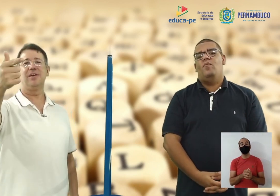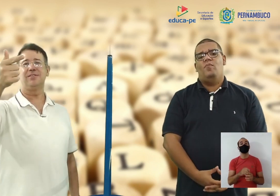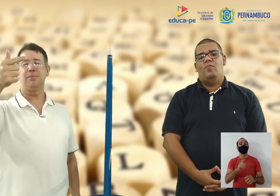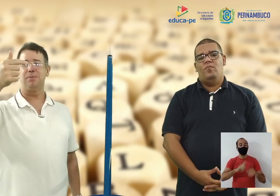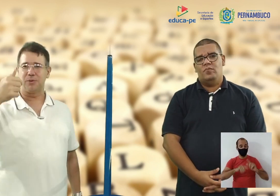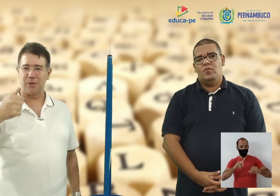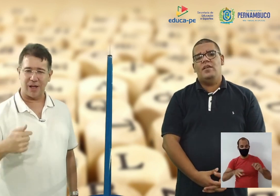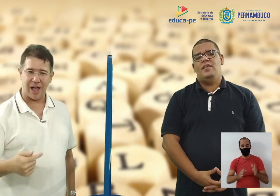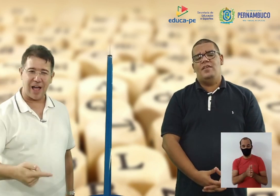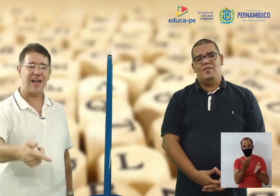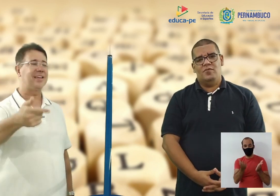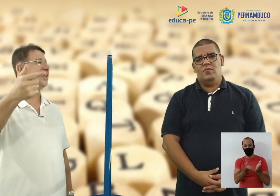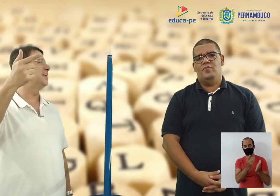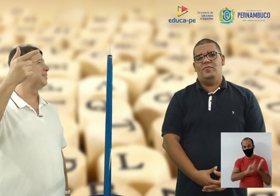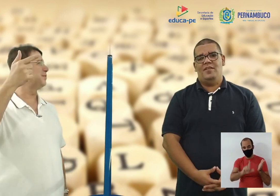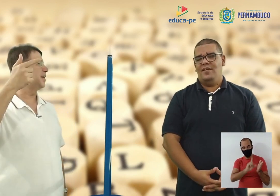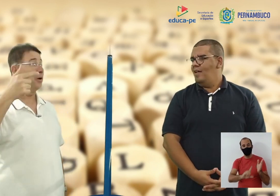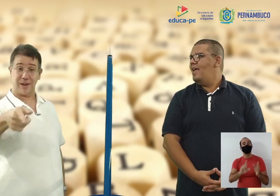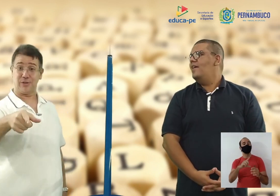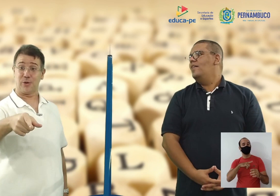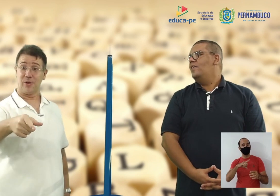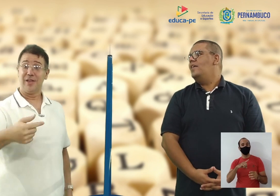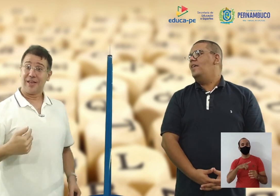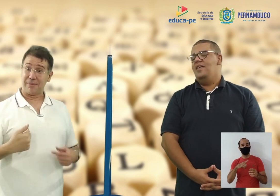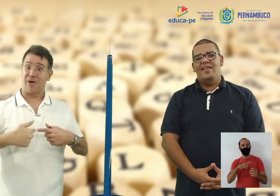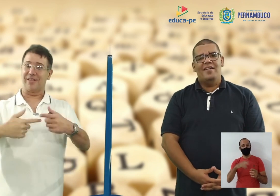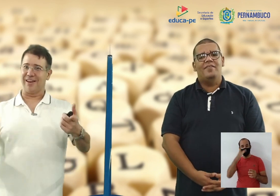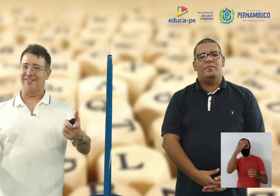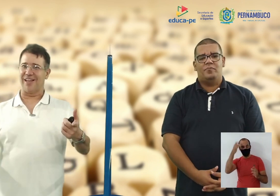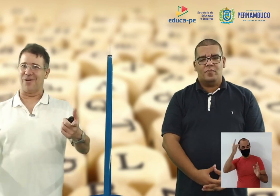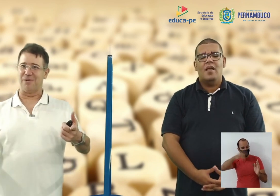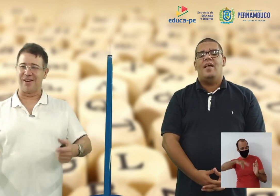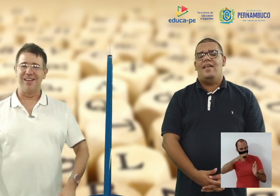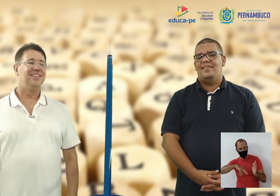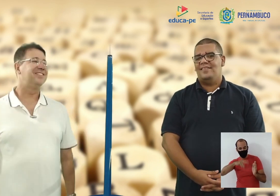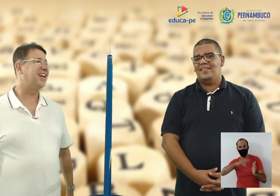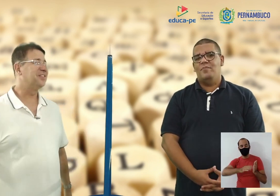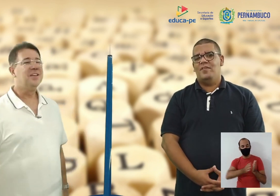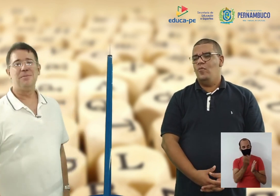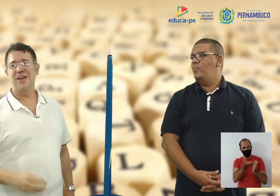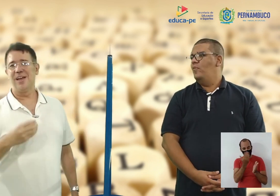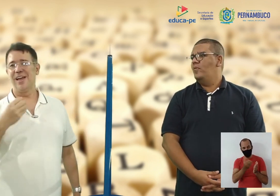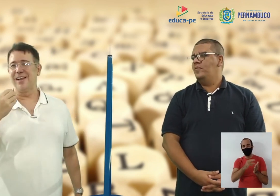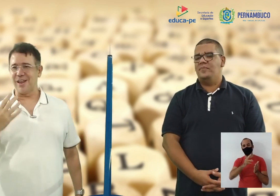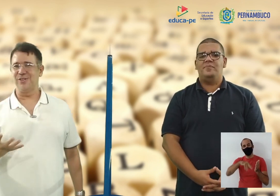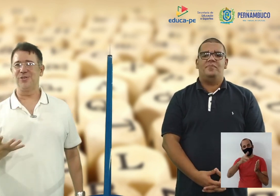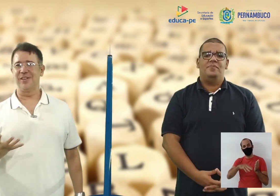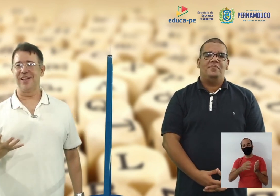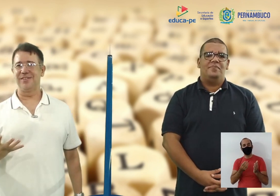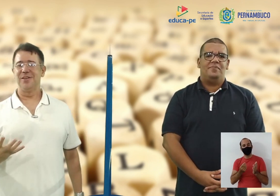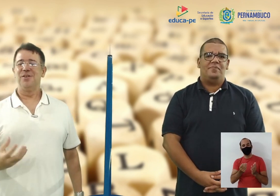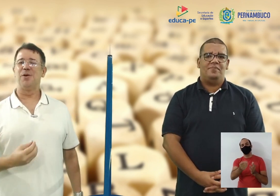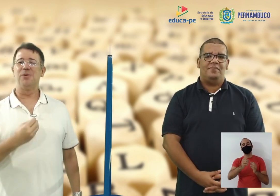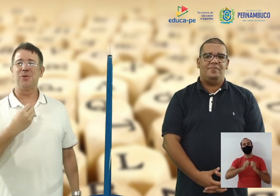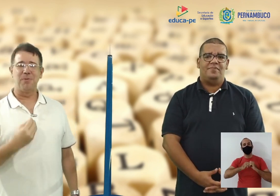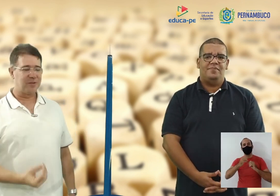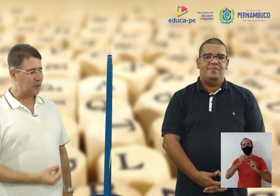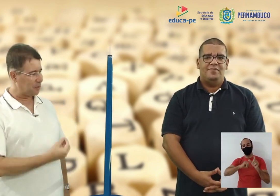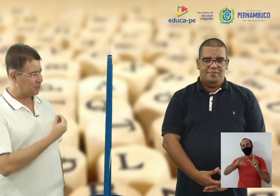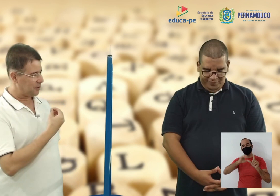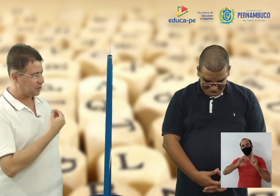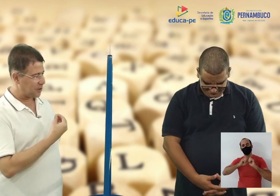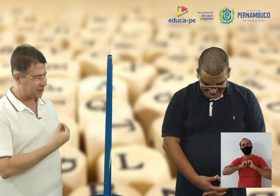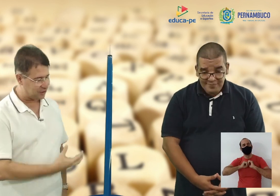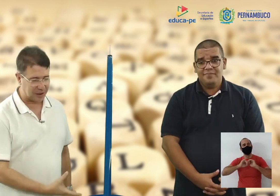há um receptor, há aquele que vai ler, é o leitor que imortaliza a obra. Exatamente. Caros estudantes, foi muito bom